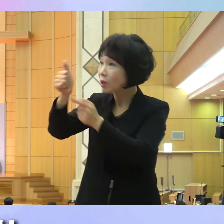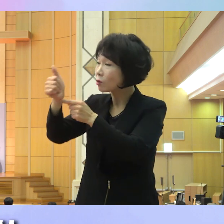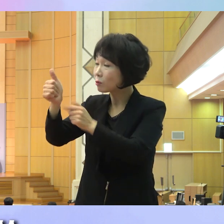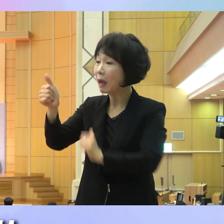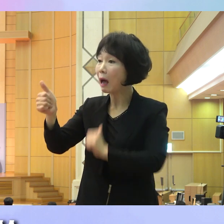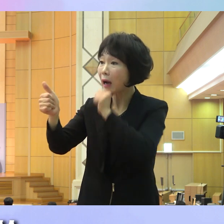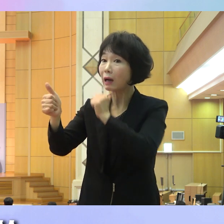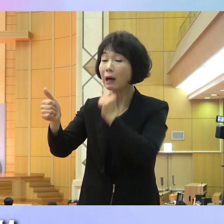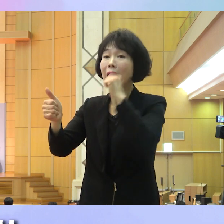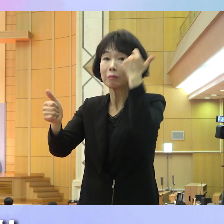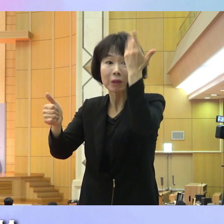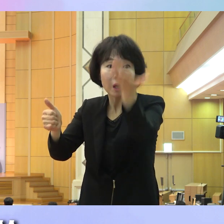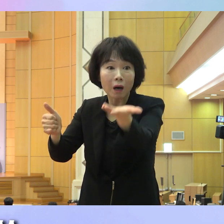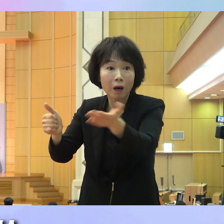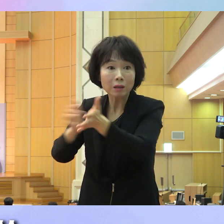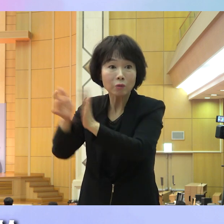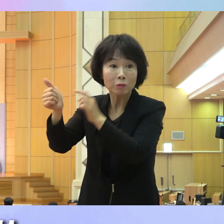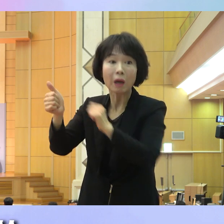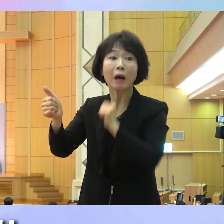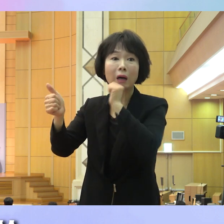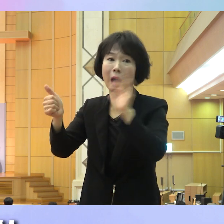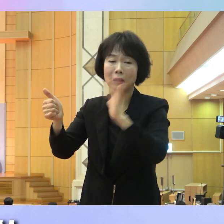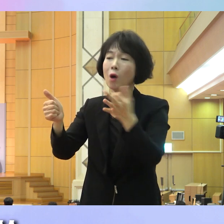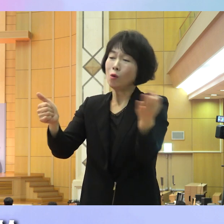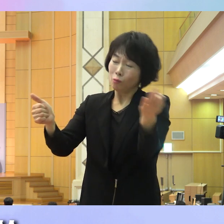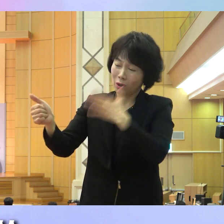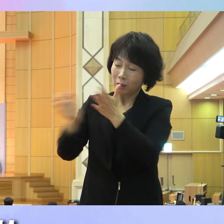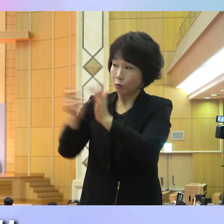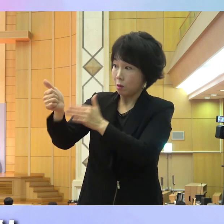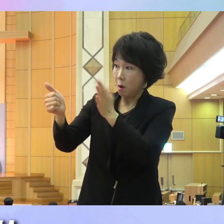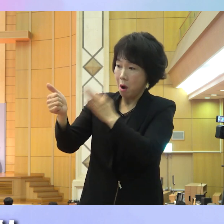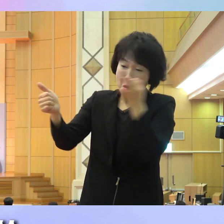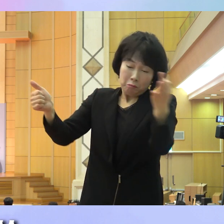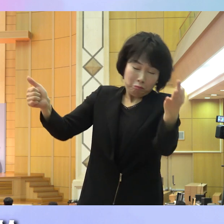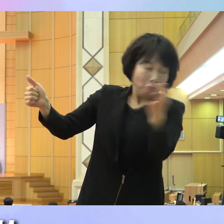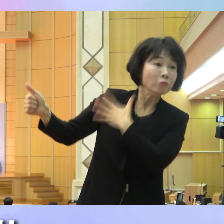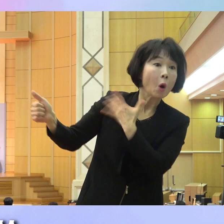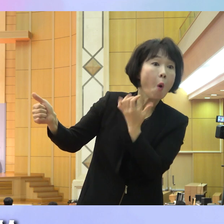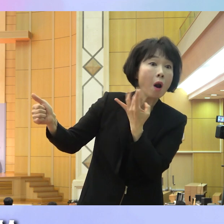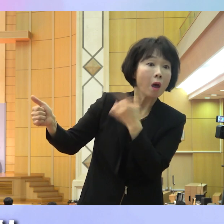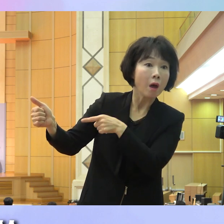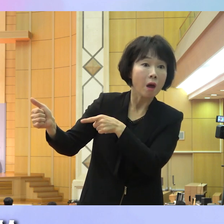그렇진 않지만 부요한 자로서 너희를 위해서,